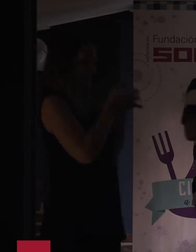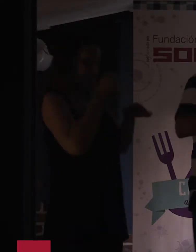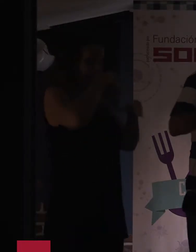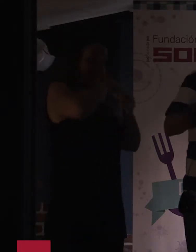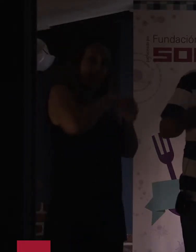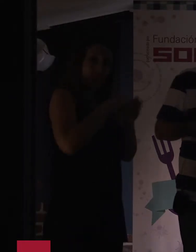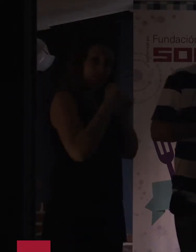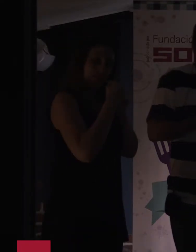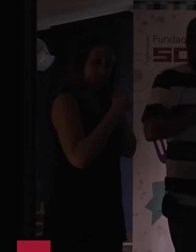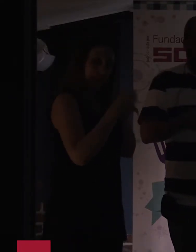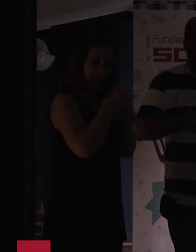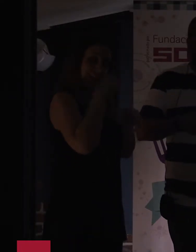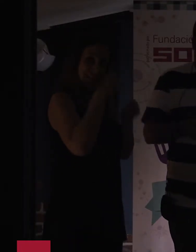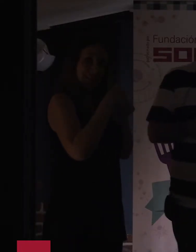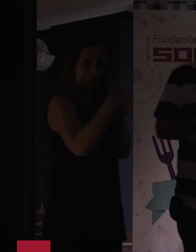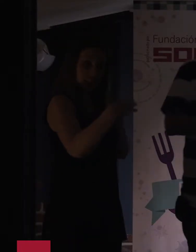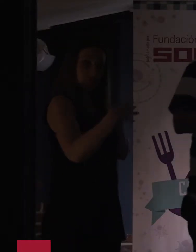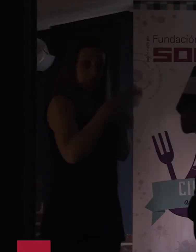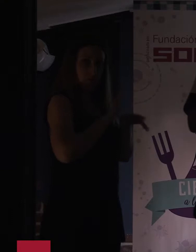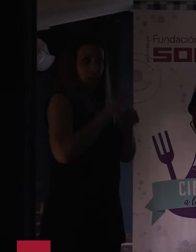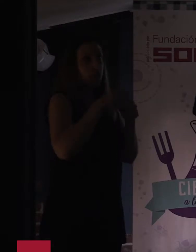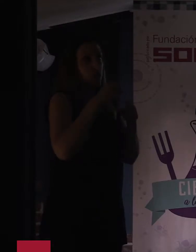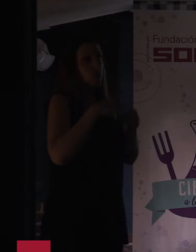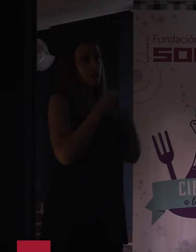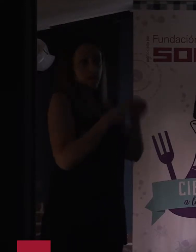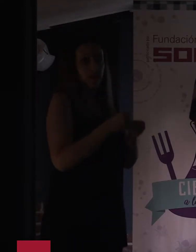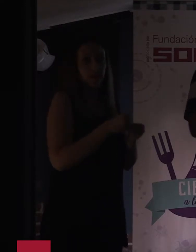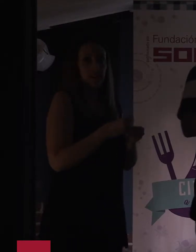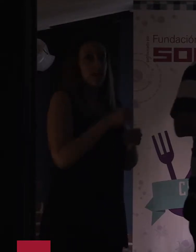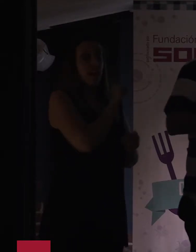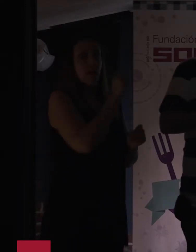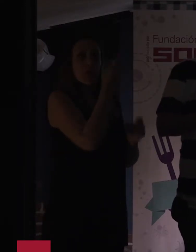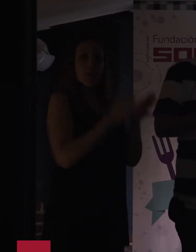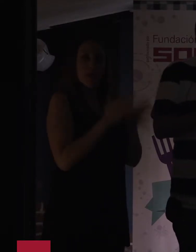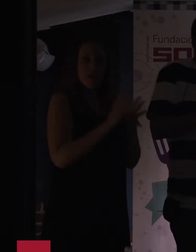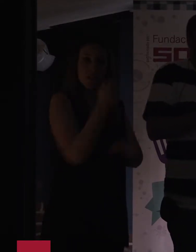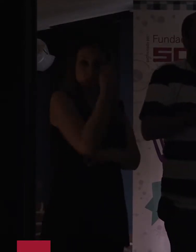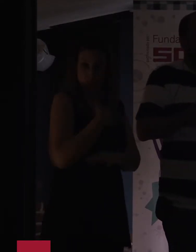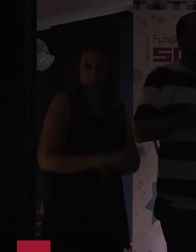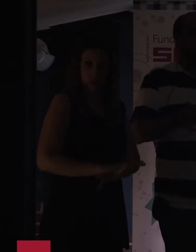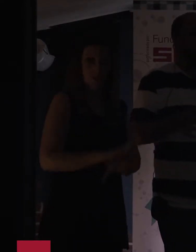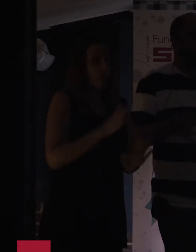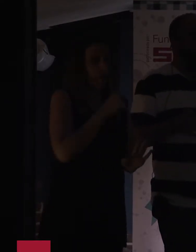neuronas hagan lo que tengan que hacer. Pero hemos conseguido la primera fase y no ha sido fácil, porque el cuerpo humano y